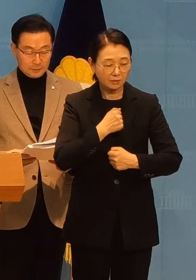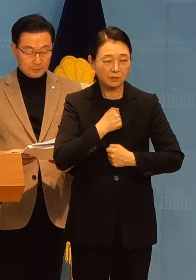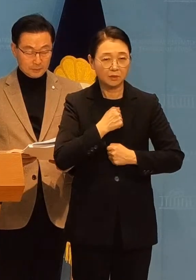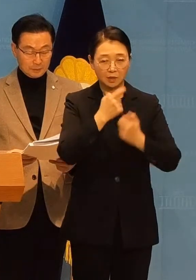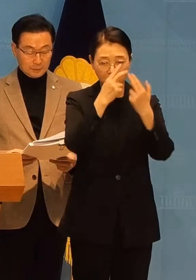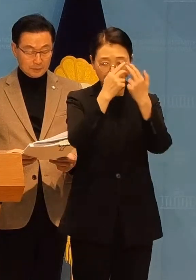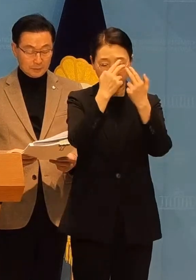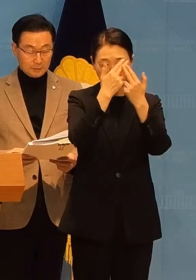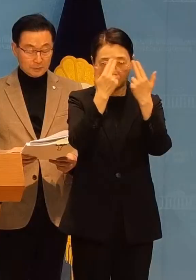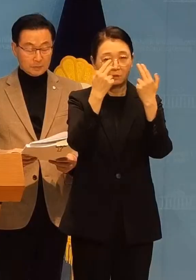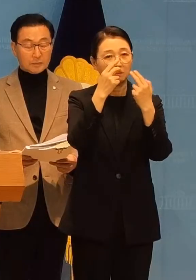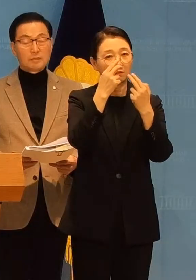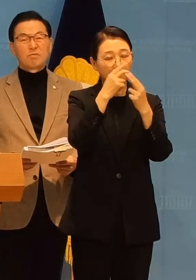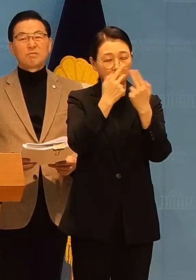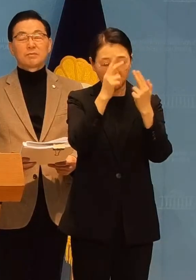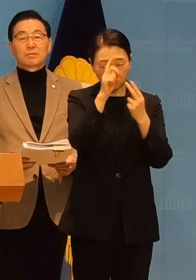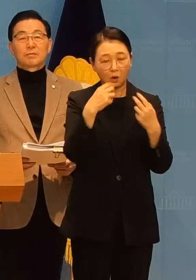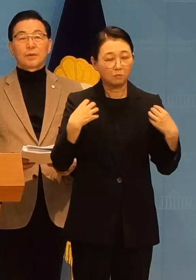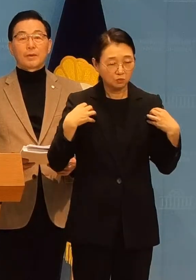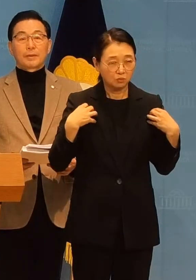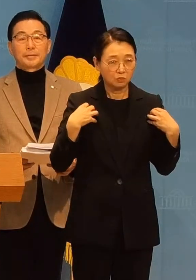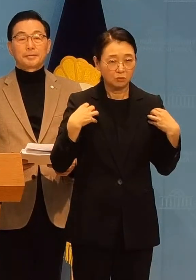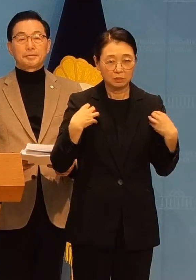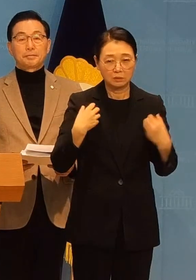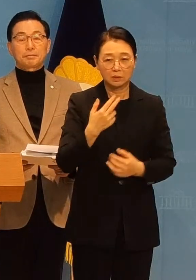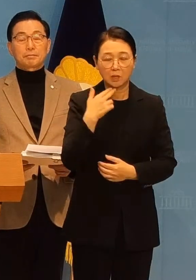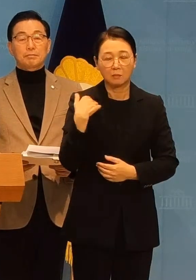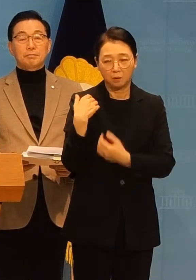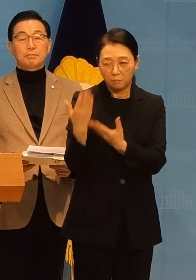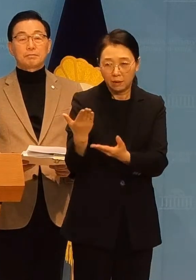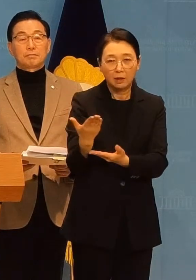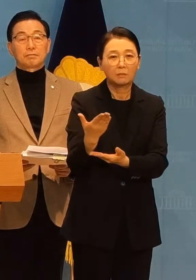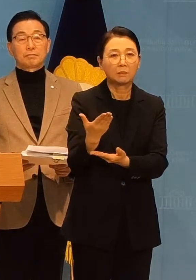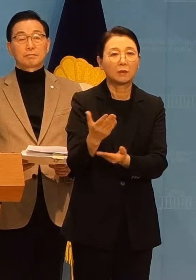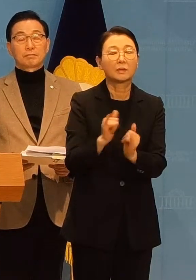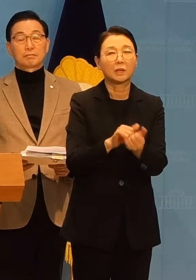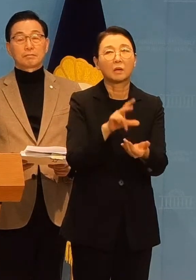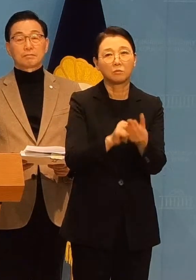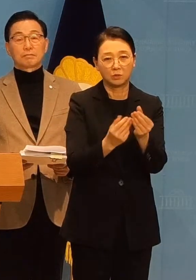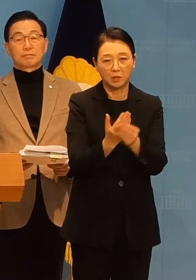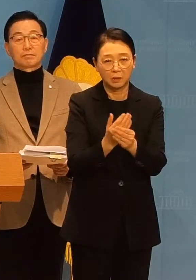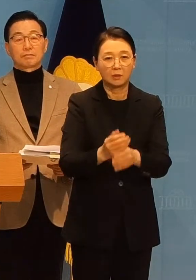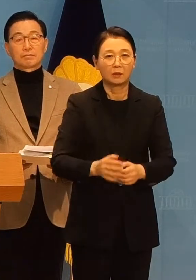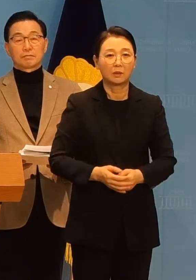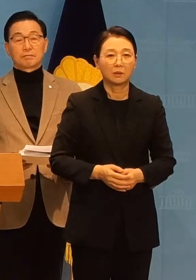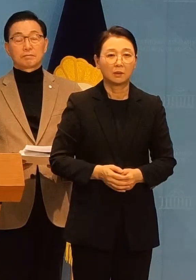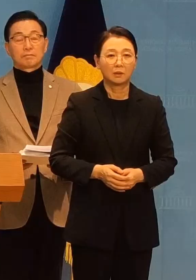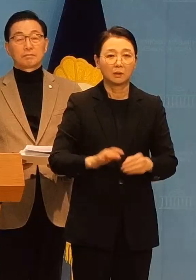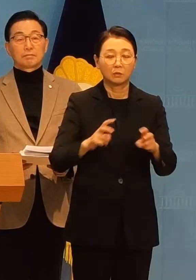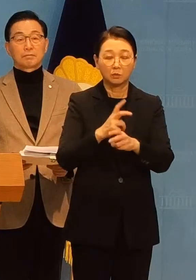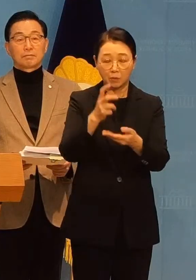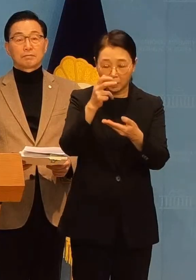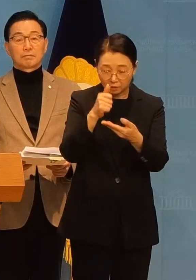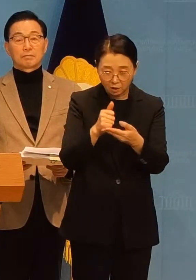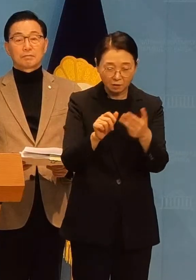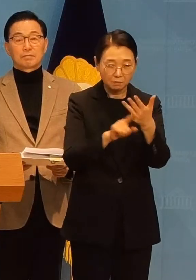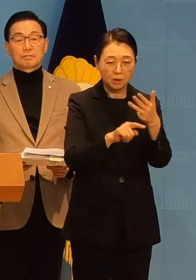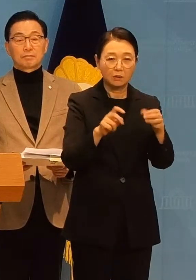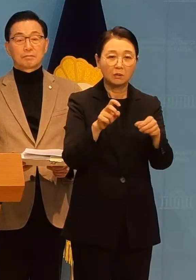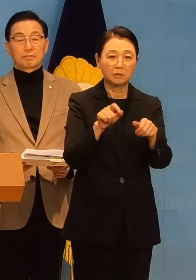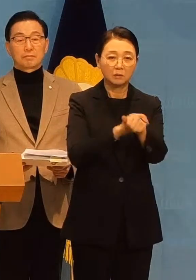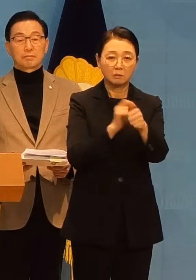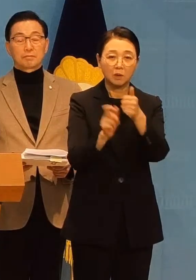정부의 무책임과 방관이 빚은 인재입니다. 김인덕 국토부 장관 또한 지난 8월 특위에서